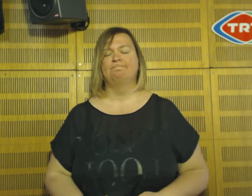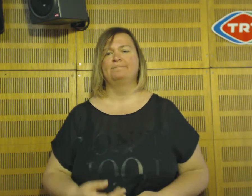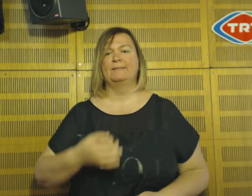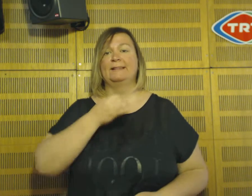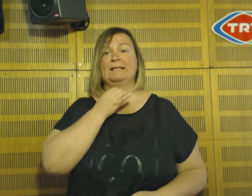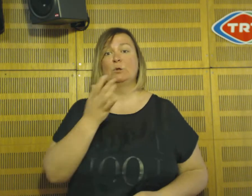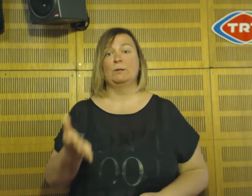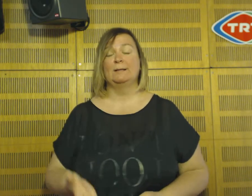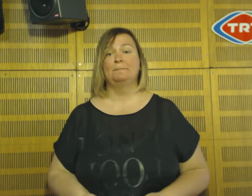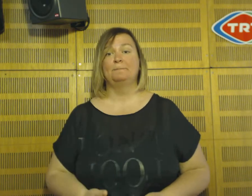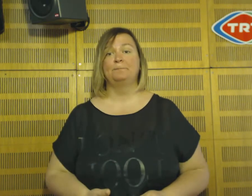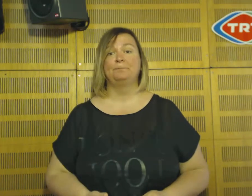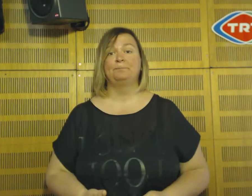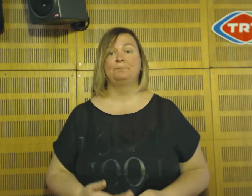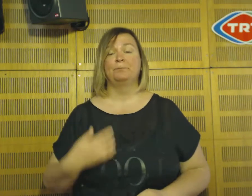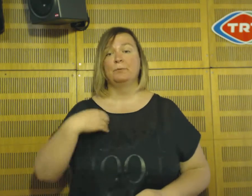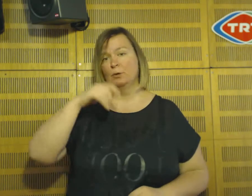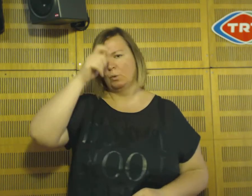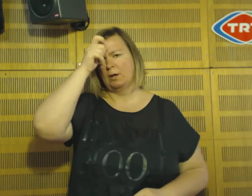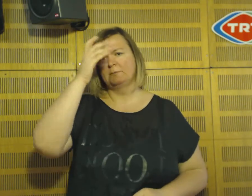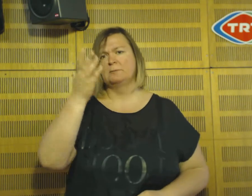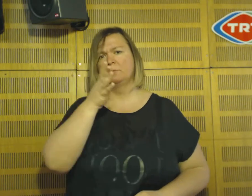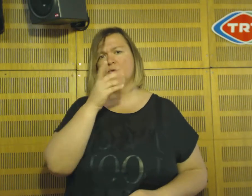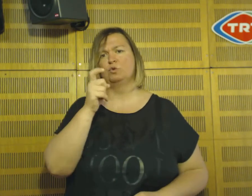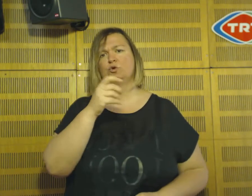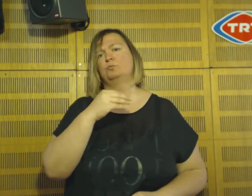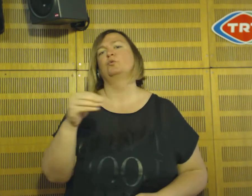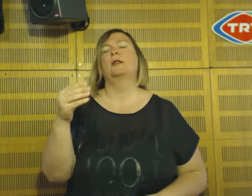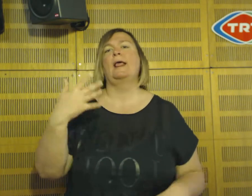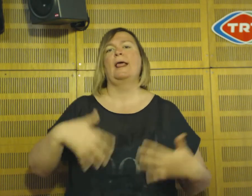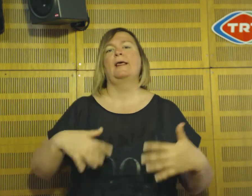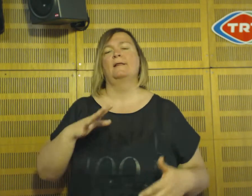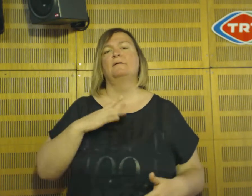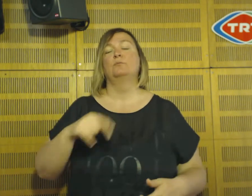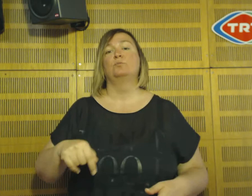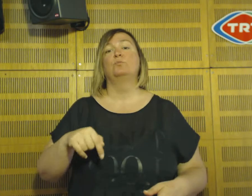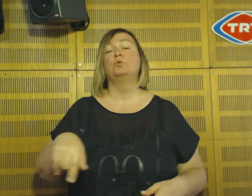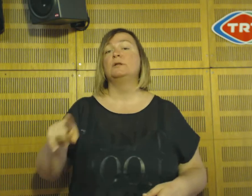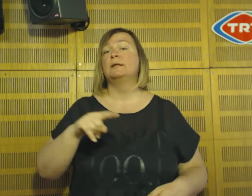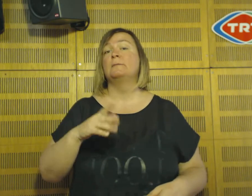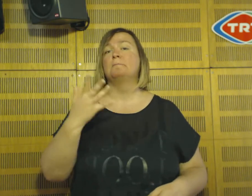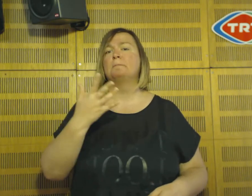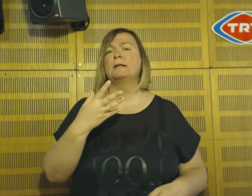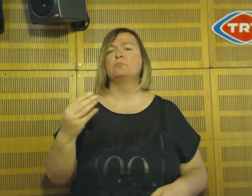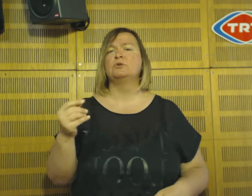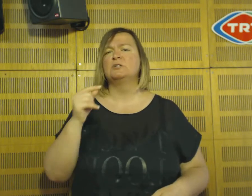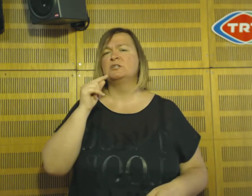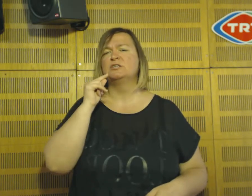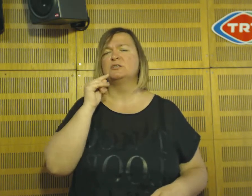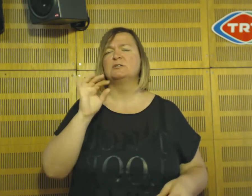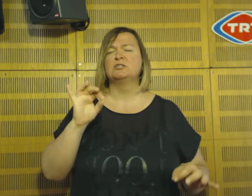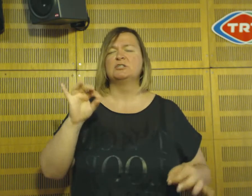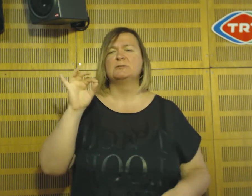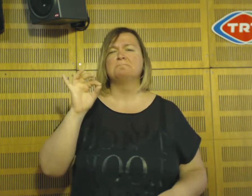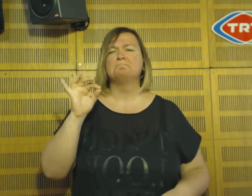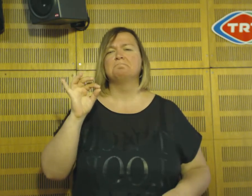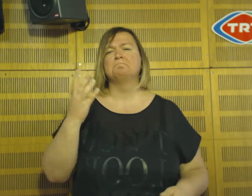Teşekkür ederim. Ülkemizde biliyorsunuz 9 milyona yakın engelli var ve bunların 5 milyon civarı da